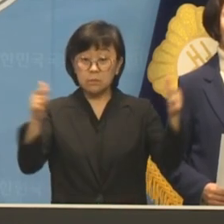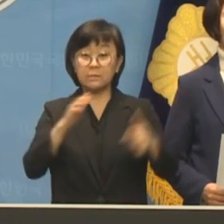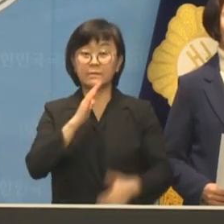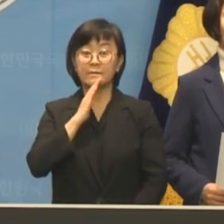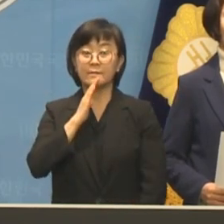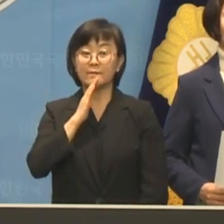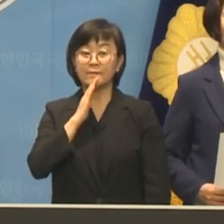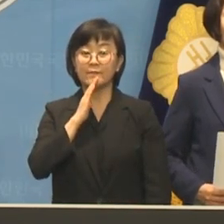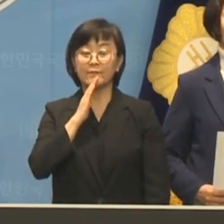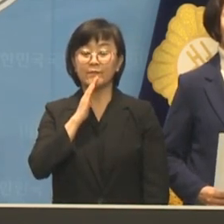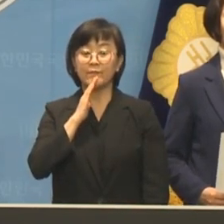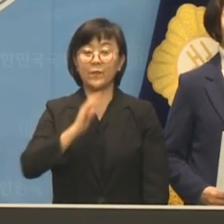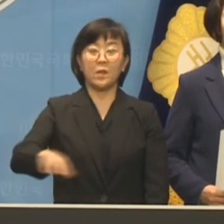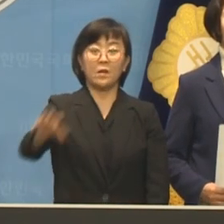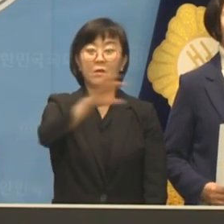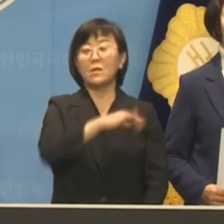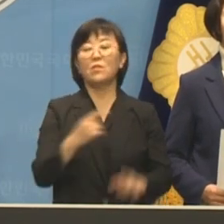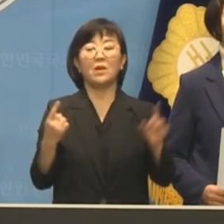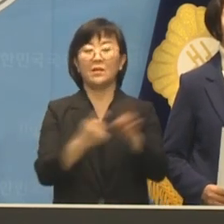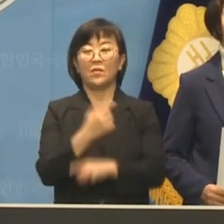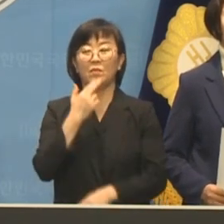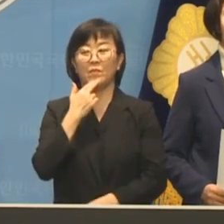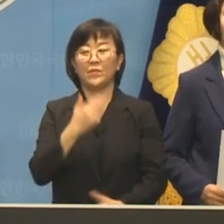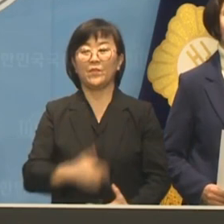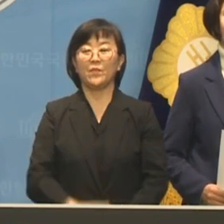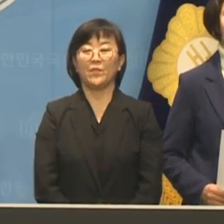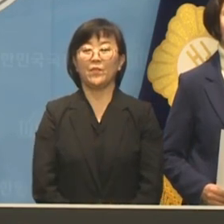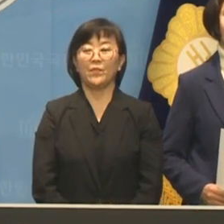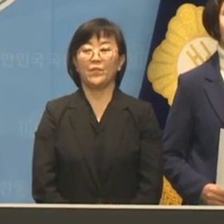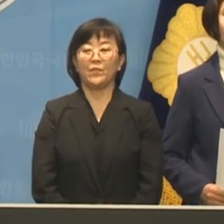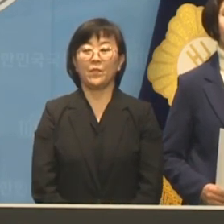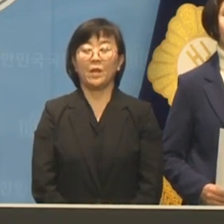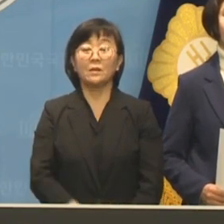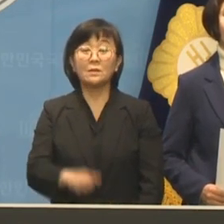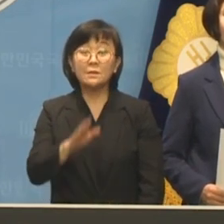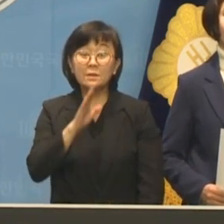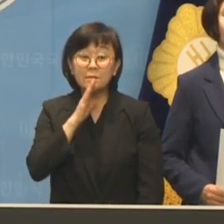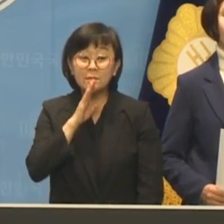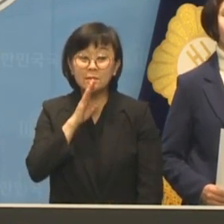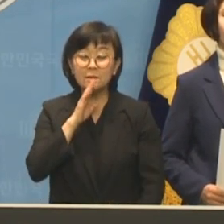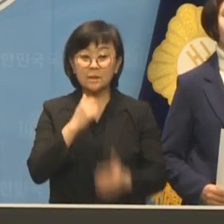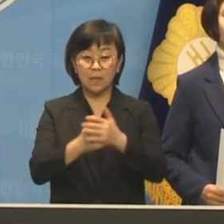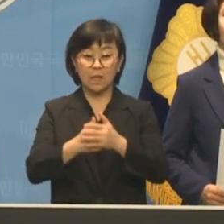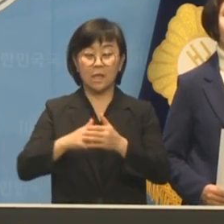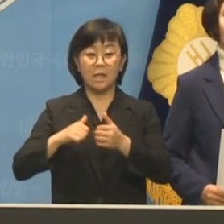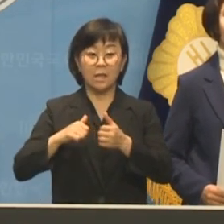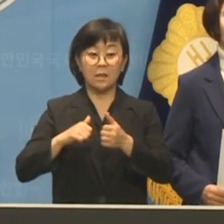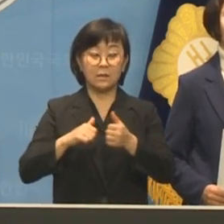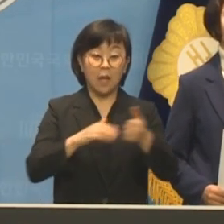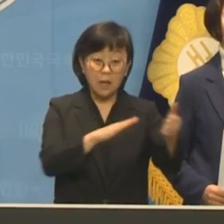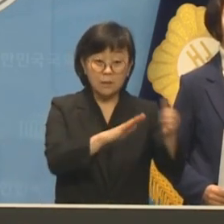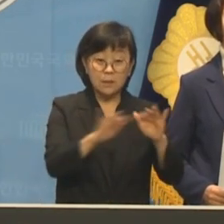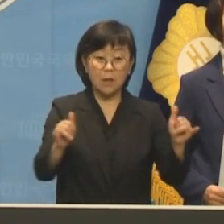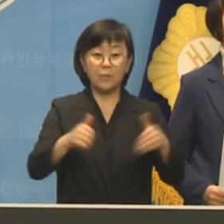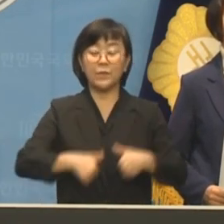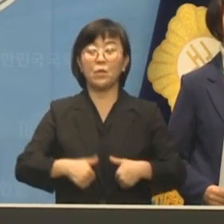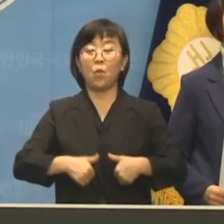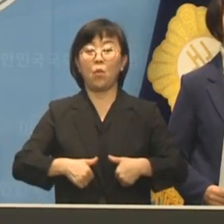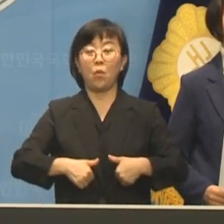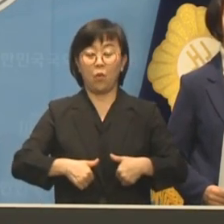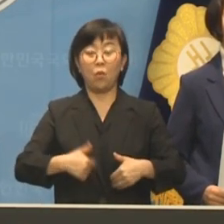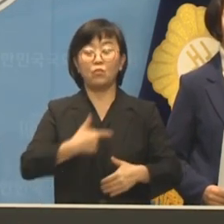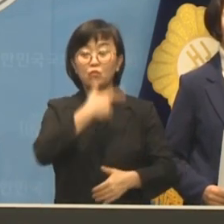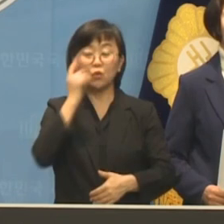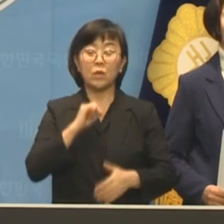됐는데 현장은 바뀌는 게 없습니다. 실질 출동 인력이 부족해서 인력을